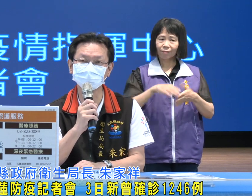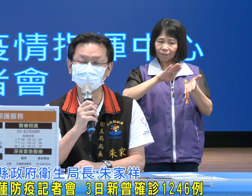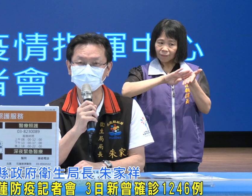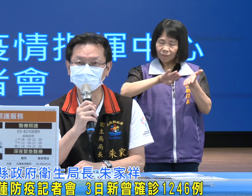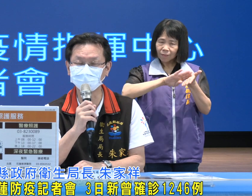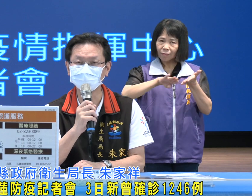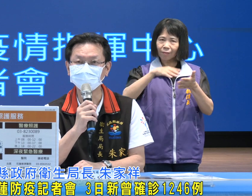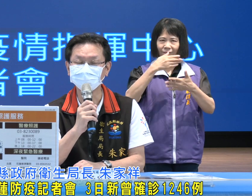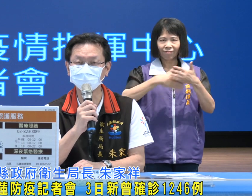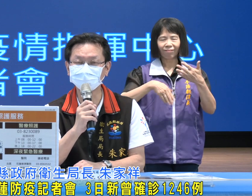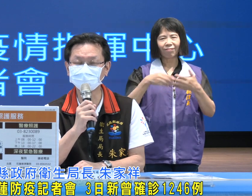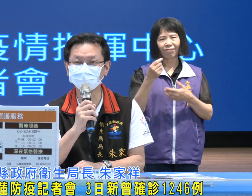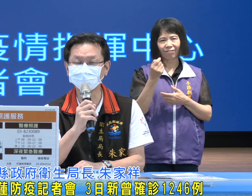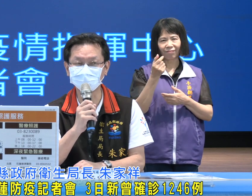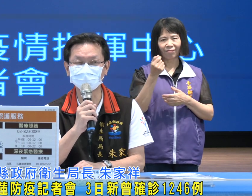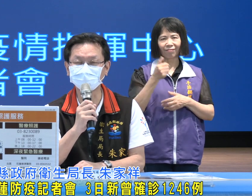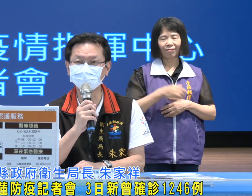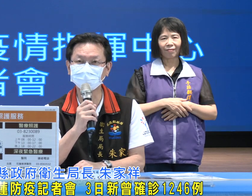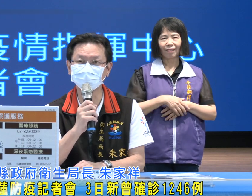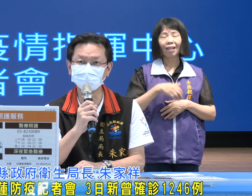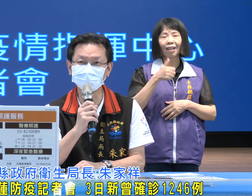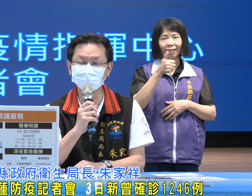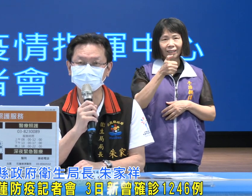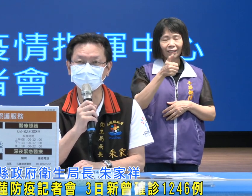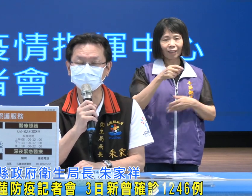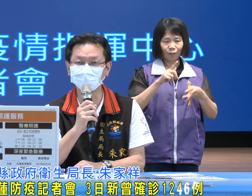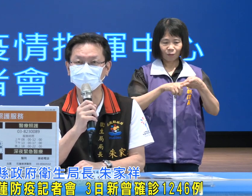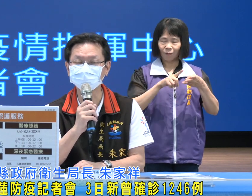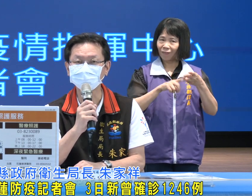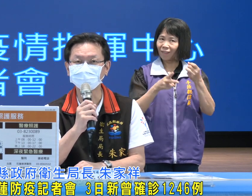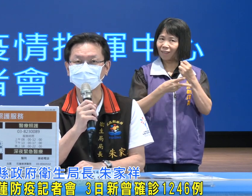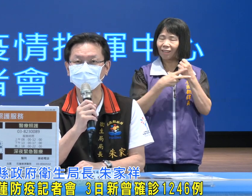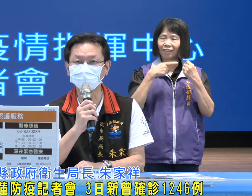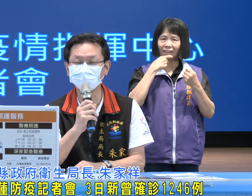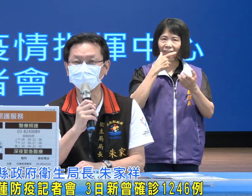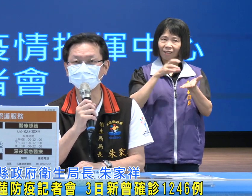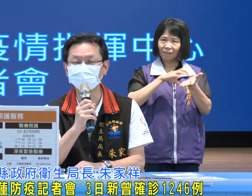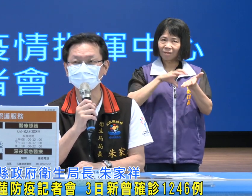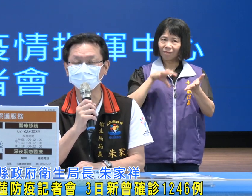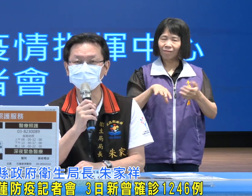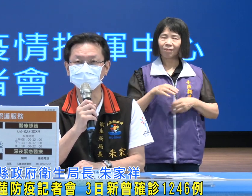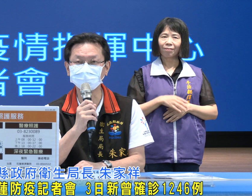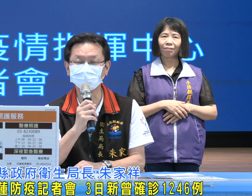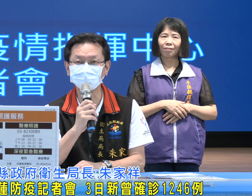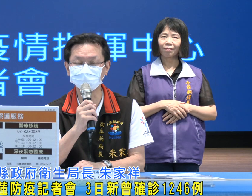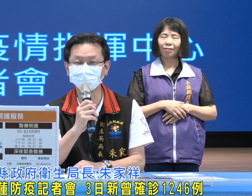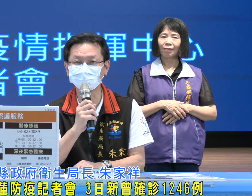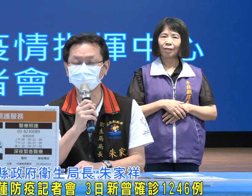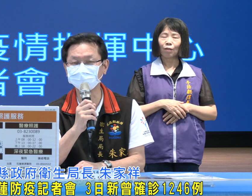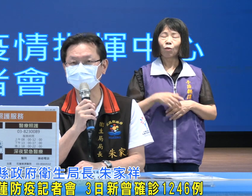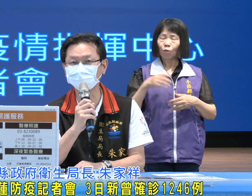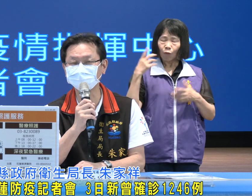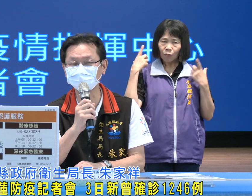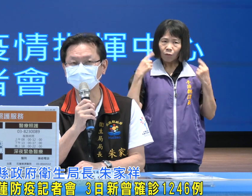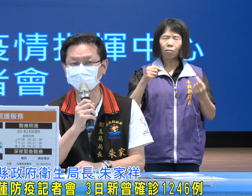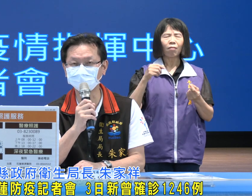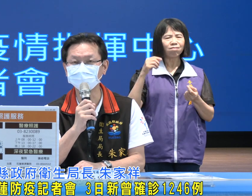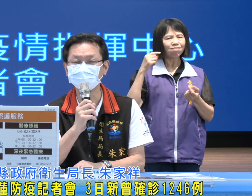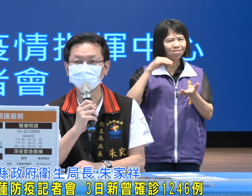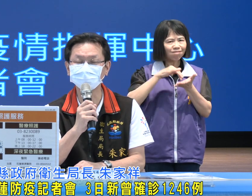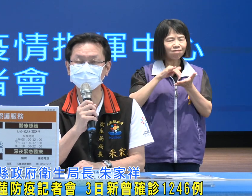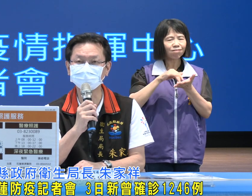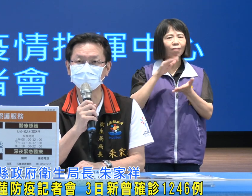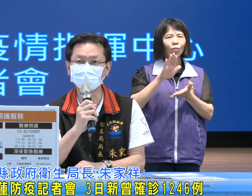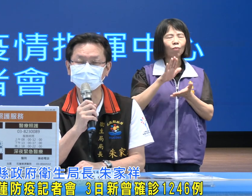空床数就减少。不过真的非常感谢玉里慈济医院那因为呢我们已经有预估到会有这样的现